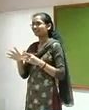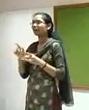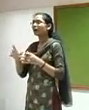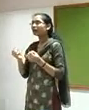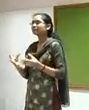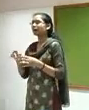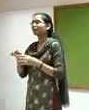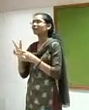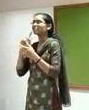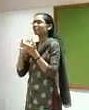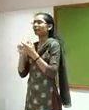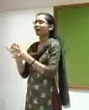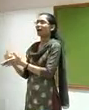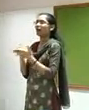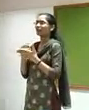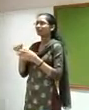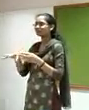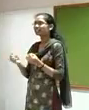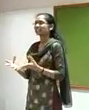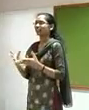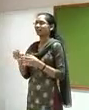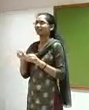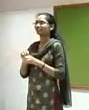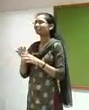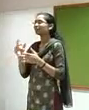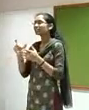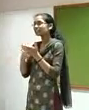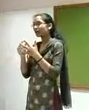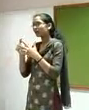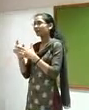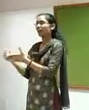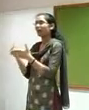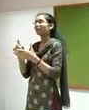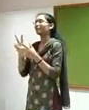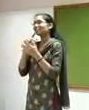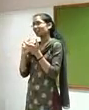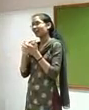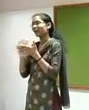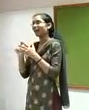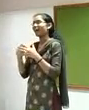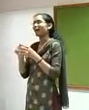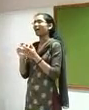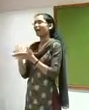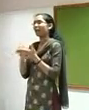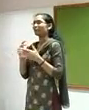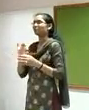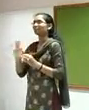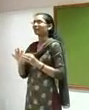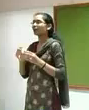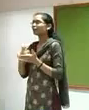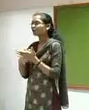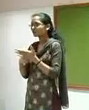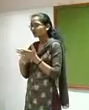बनाया. So a couple of days ago, I think Rahul Cherian along with somebody had put out